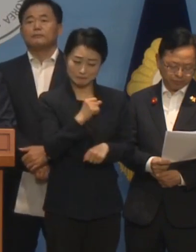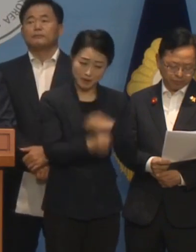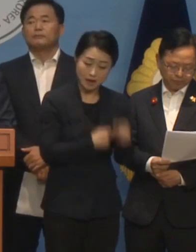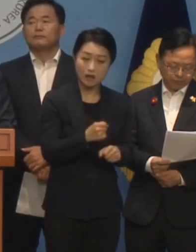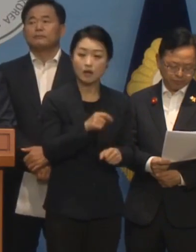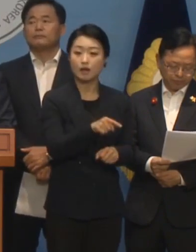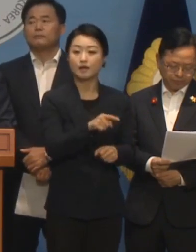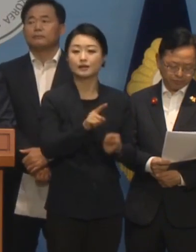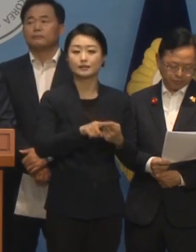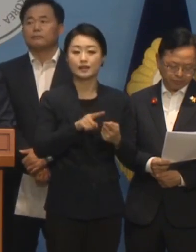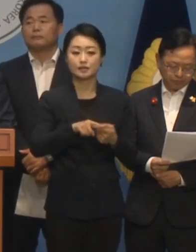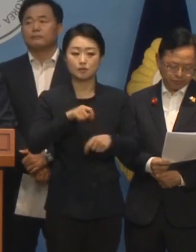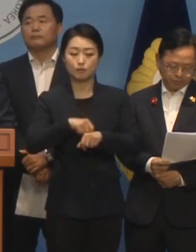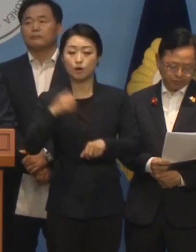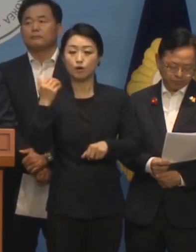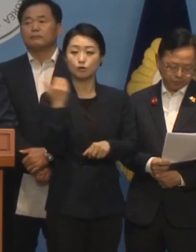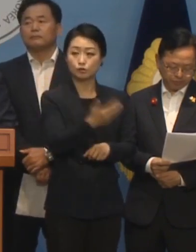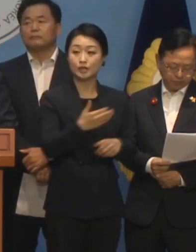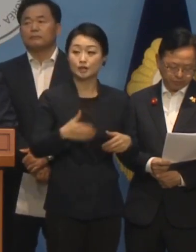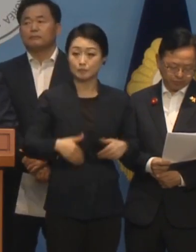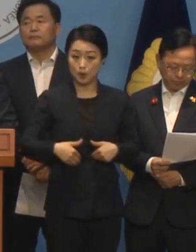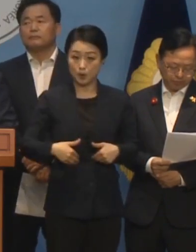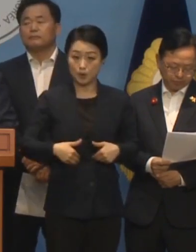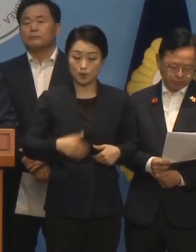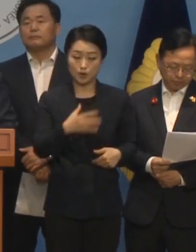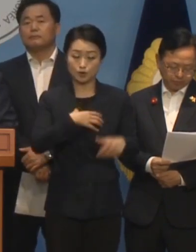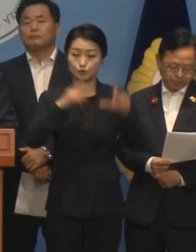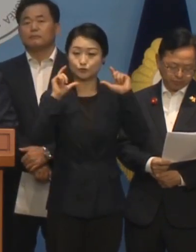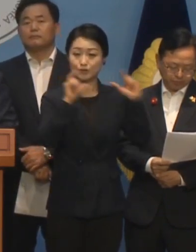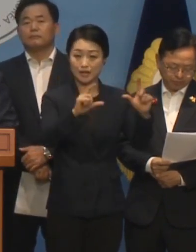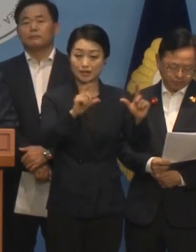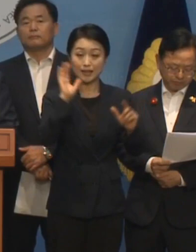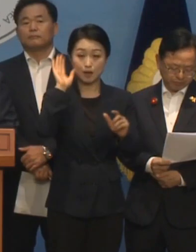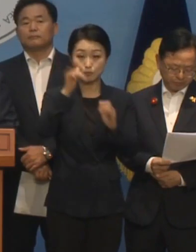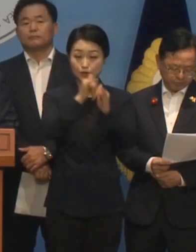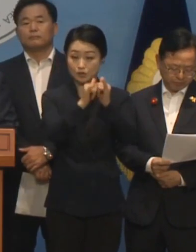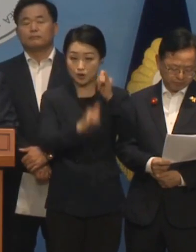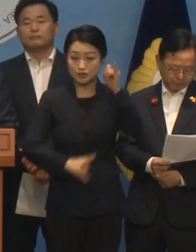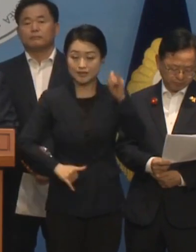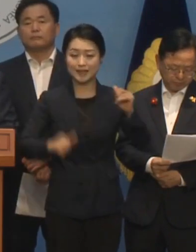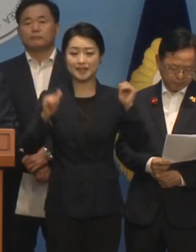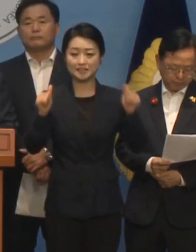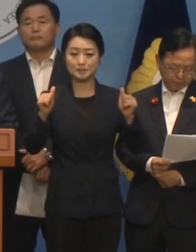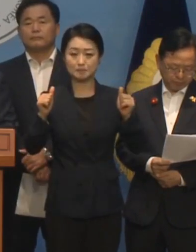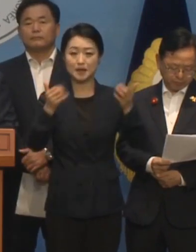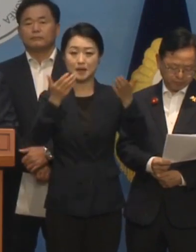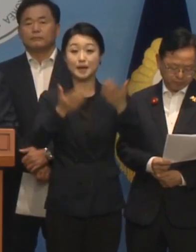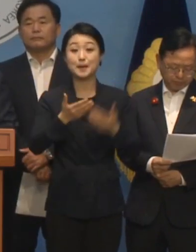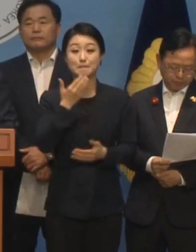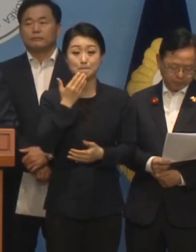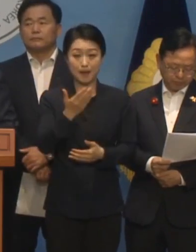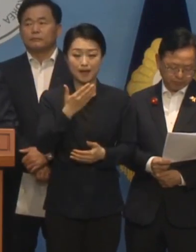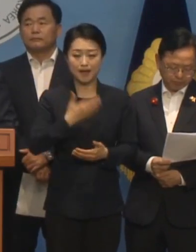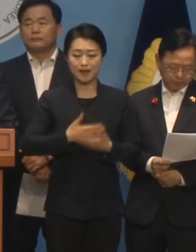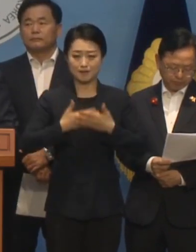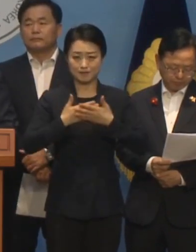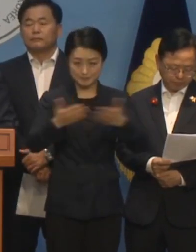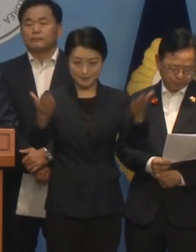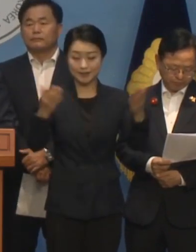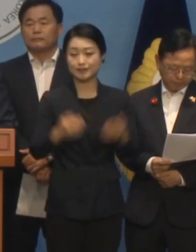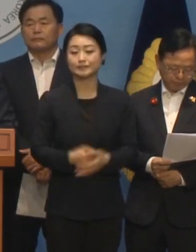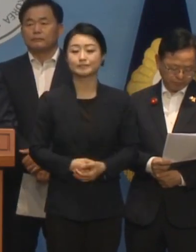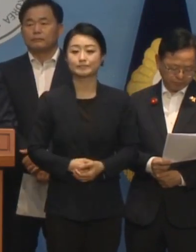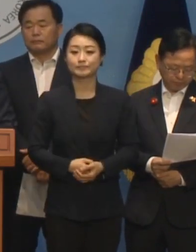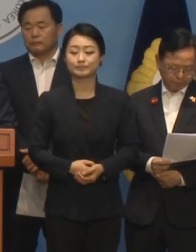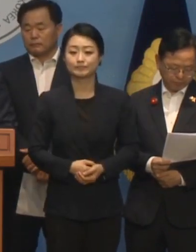규탄받아 마땅하다 할 것이며 머지않아 역사에 준엄한 심판을 받을 것이라는 점을 분명히